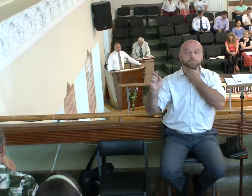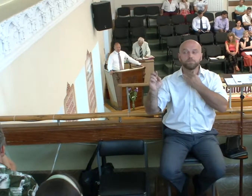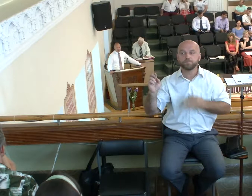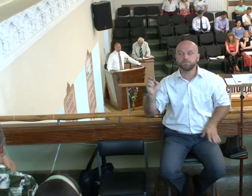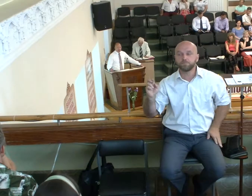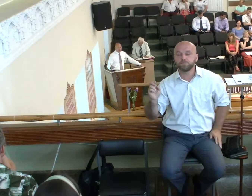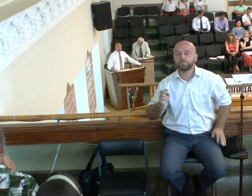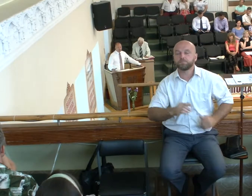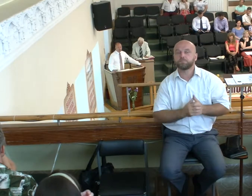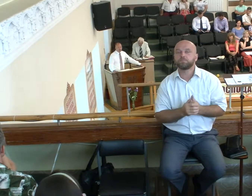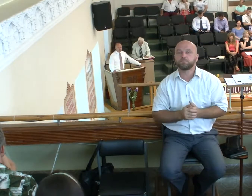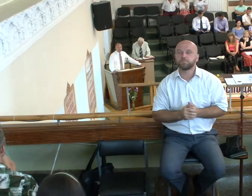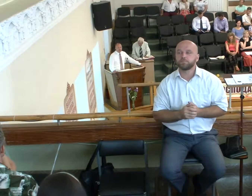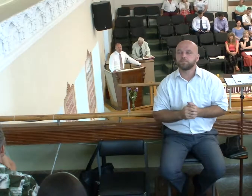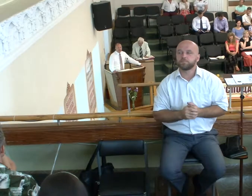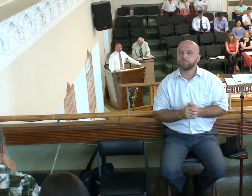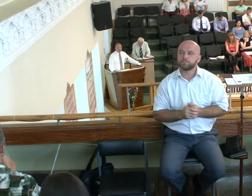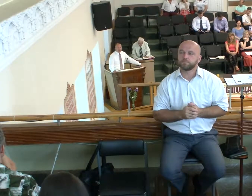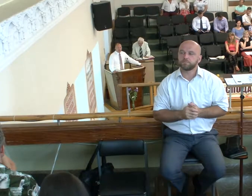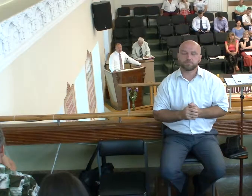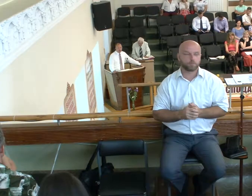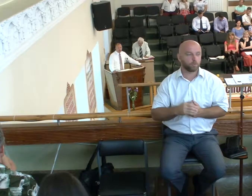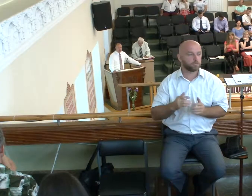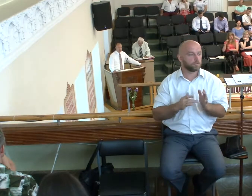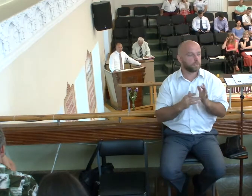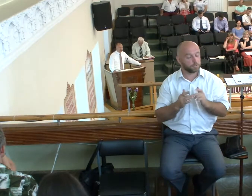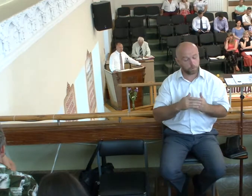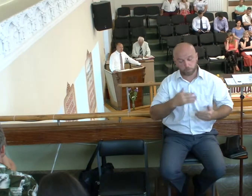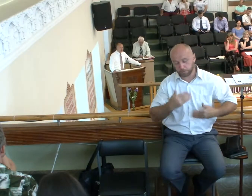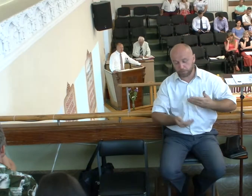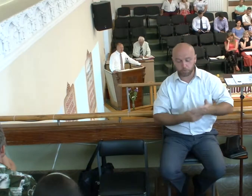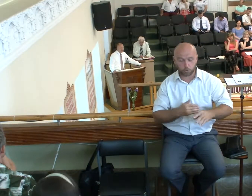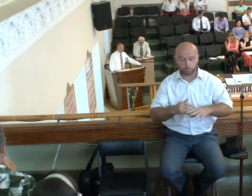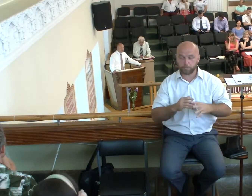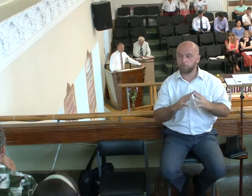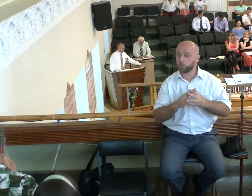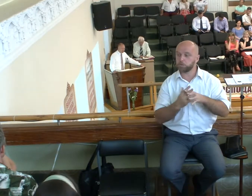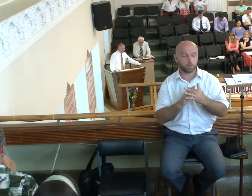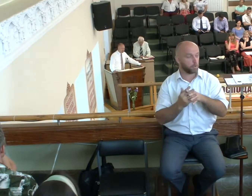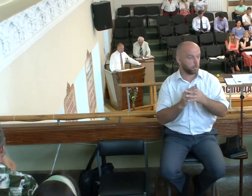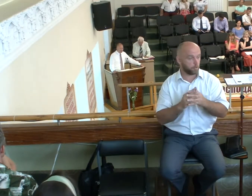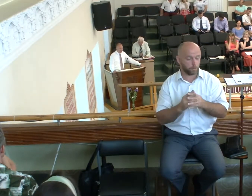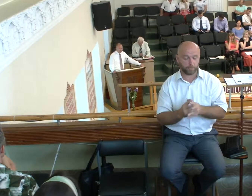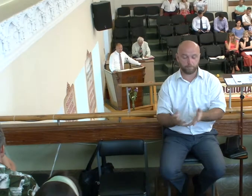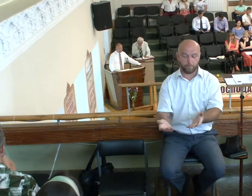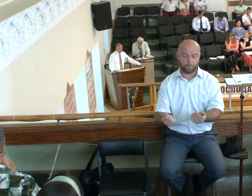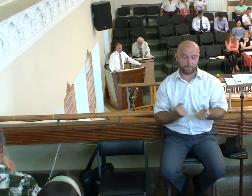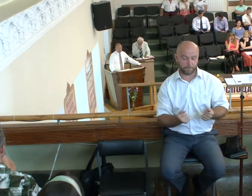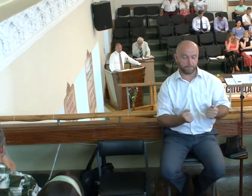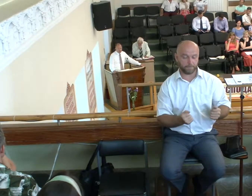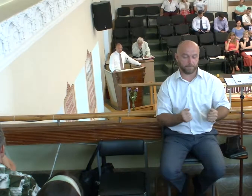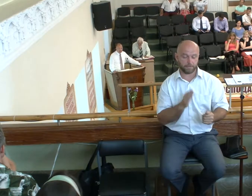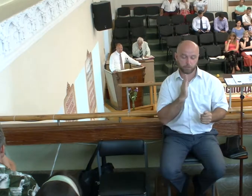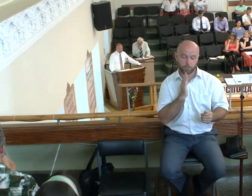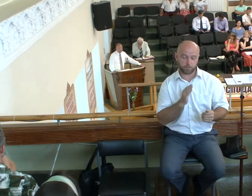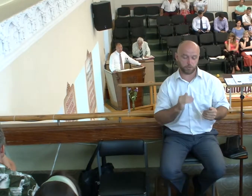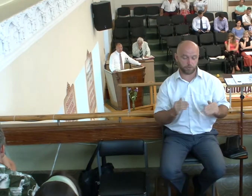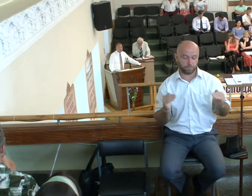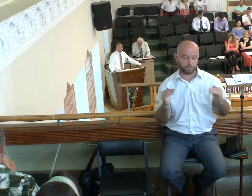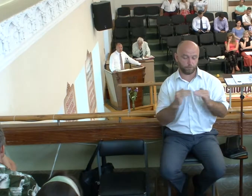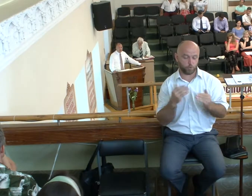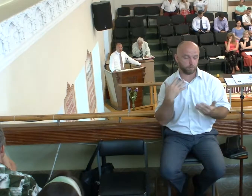учеников Иисуса Христа он пришел в одно селение, здесь женщина именем Марфа приняла его в дом свой. У нее была